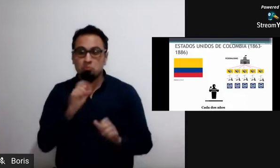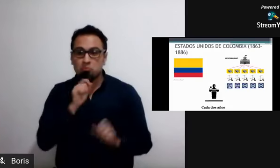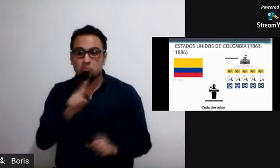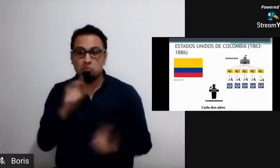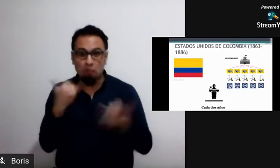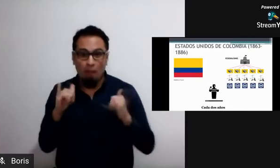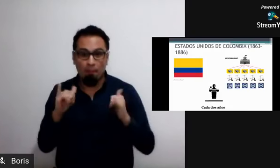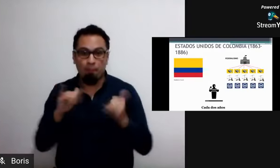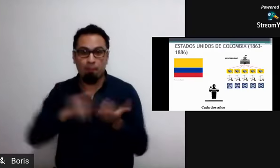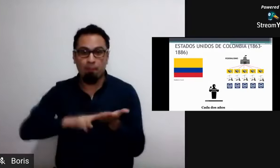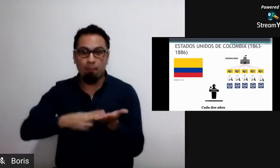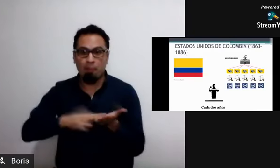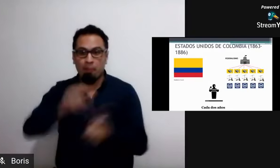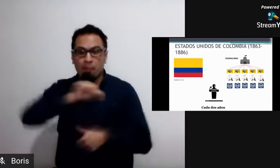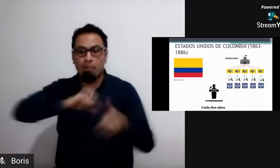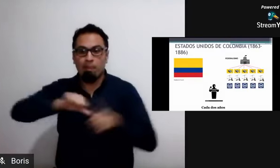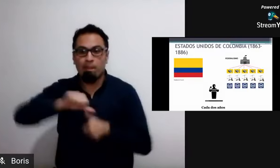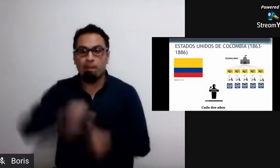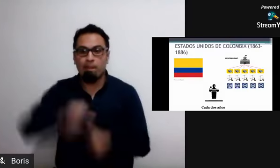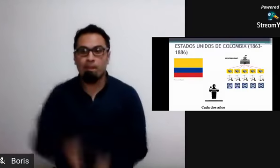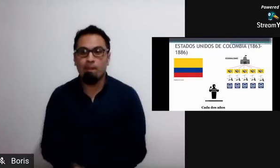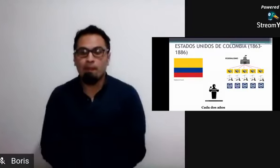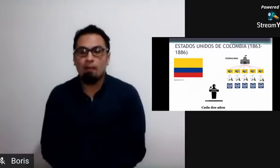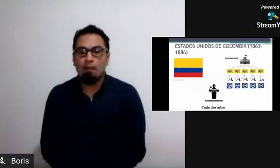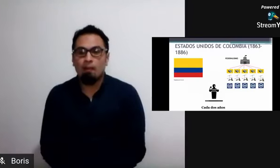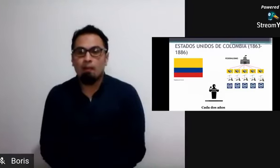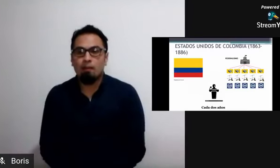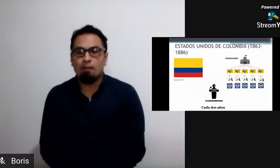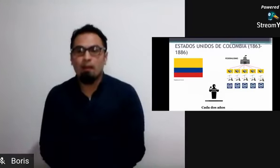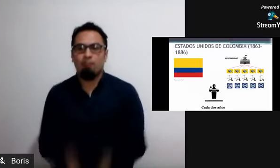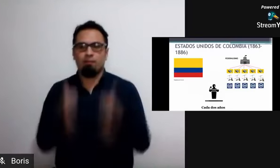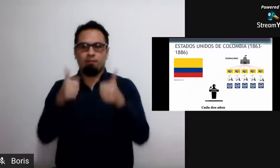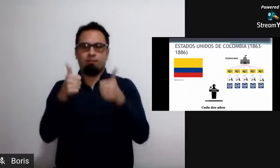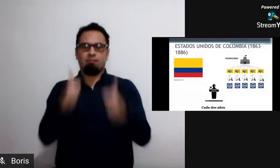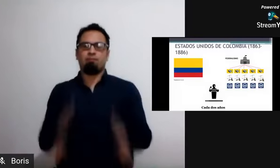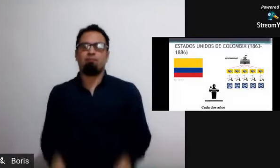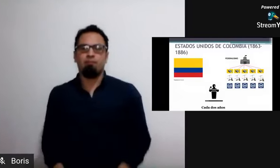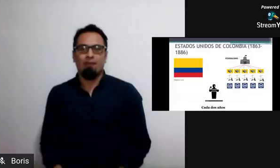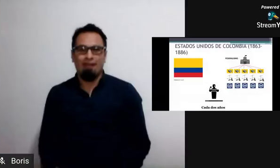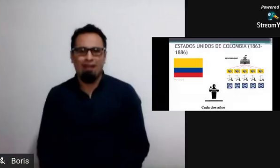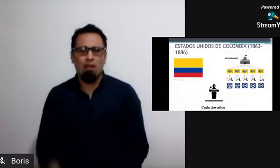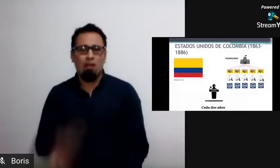Tuvimos un cambio de intérprete. ¿Sí, ya? Listo. Perfecto.